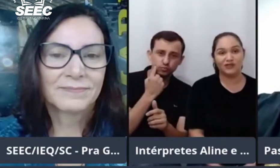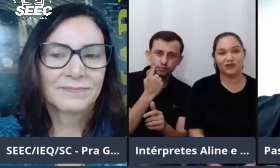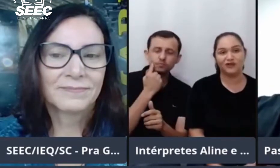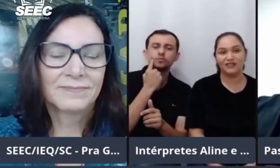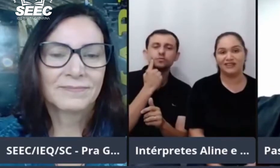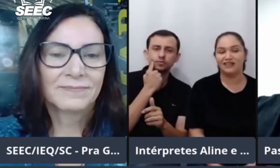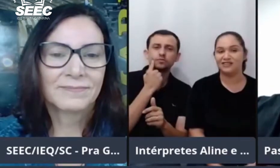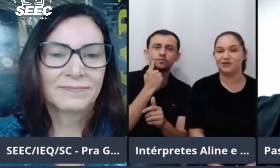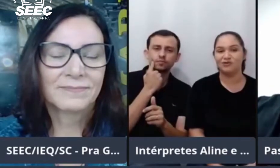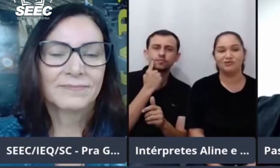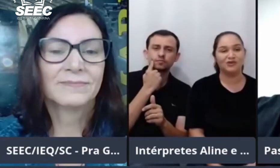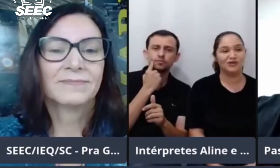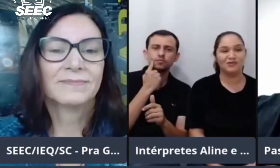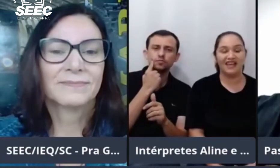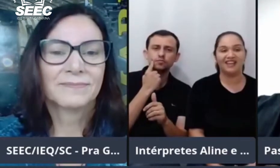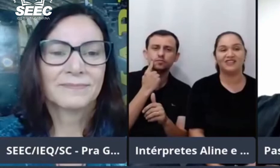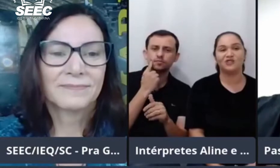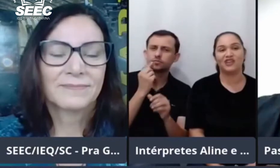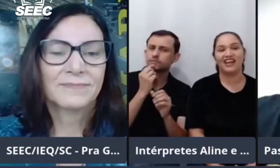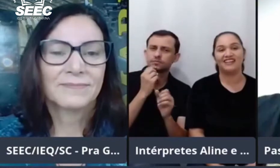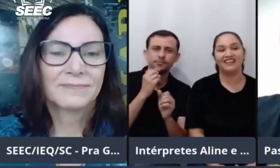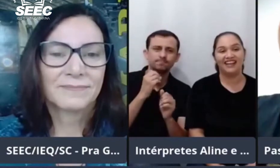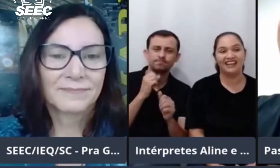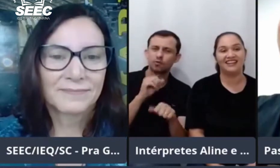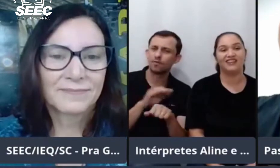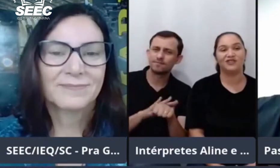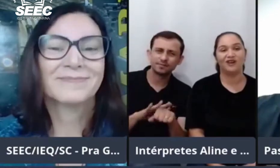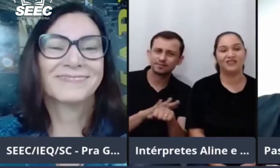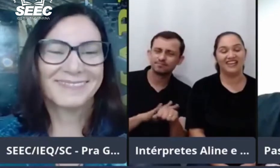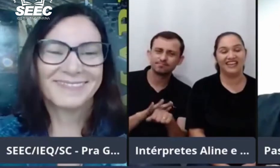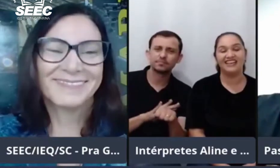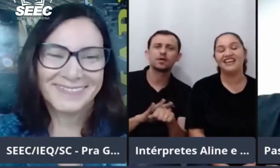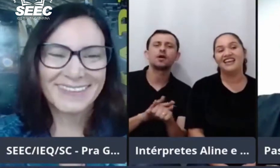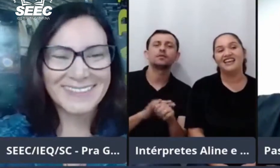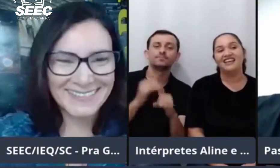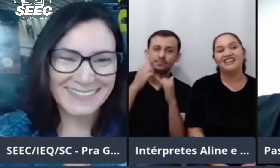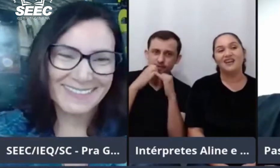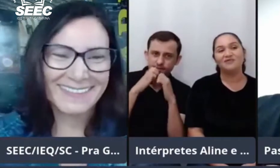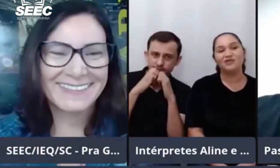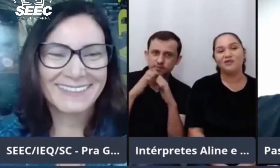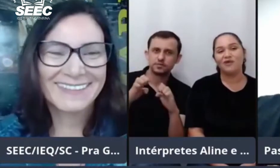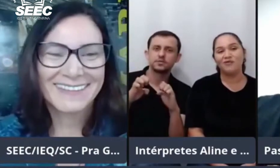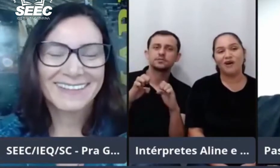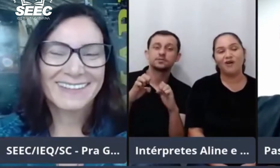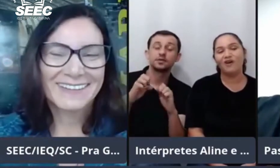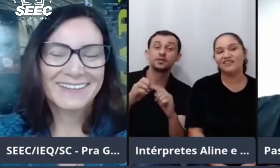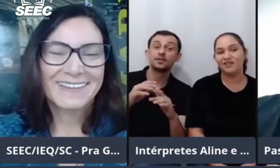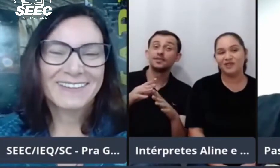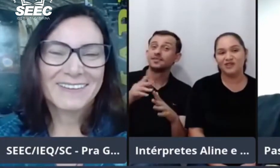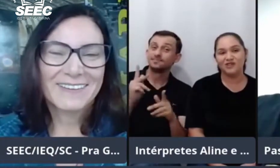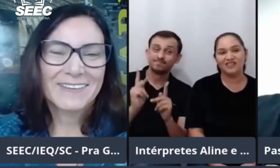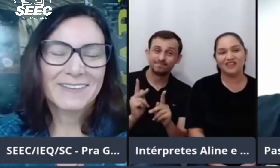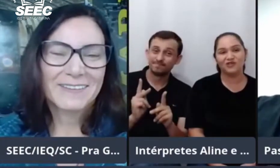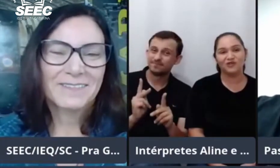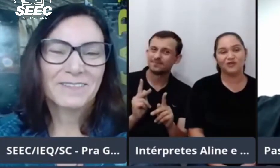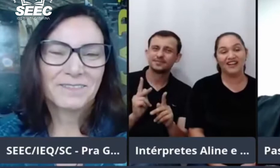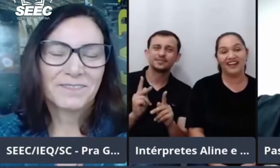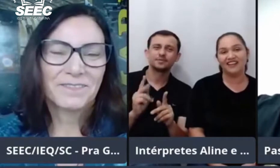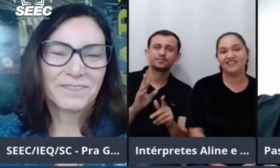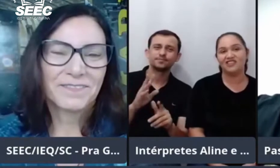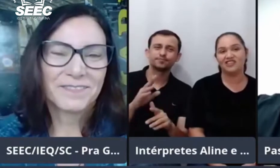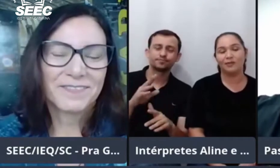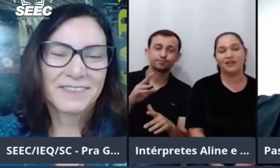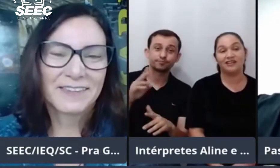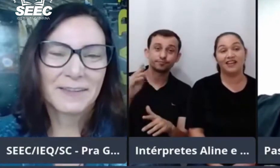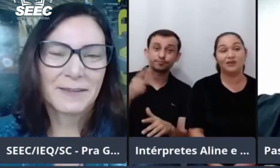com o pastor Rony, ele ensinou muito bem, isso já é dele, é natural dele, e é muito bom, é uma honra ter aprendido e estar junto com ele, a